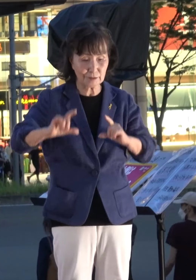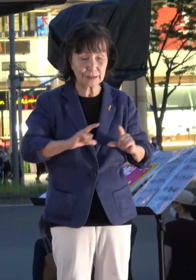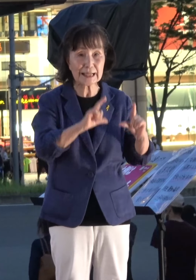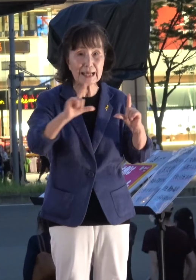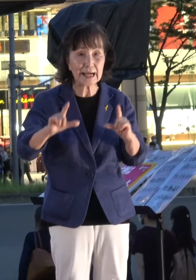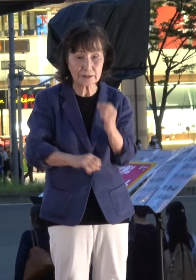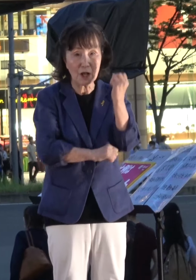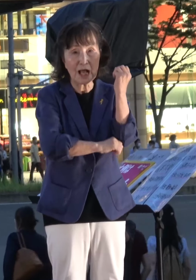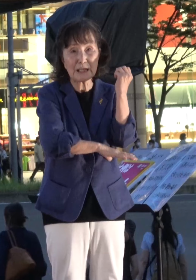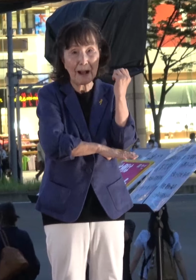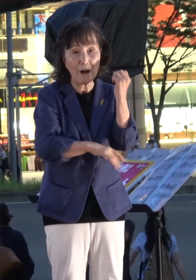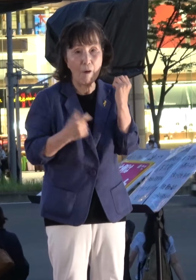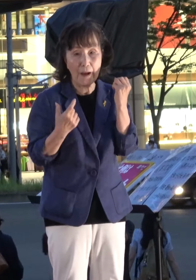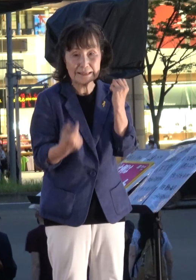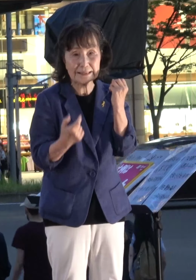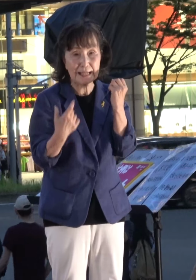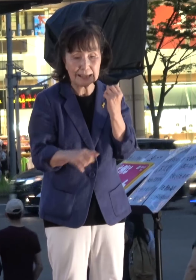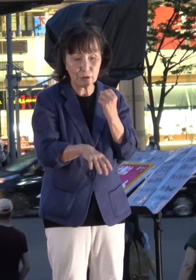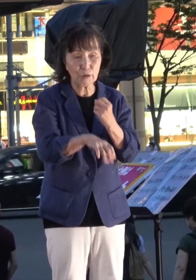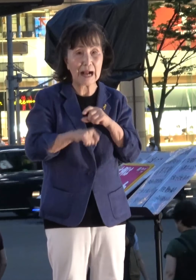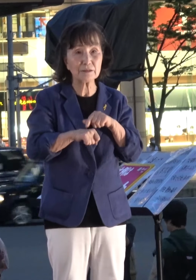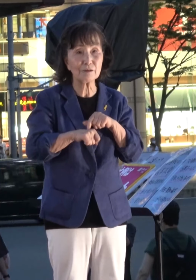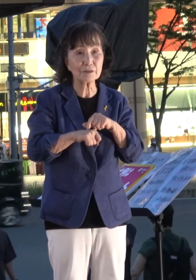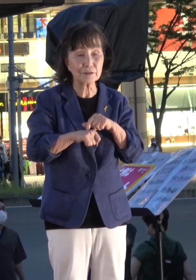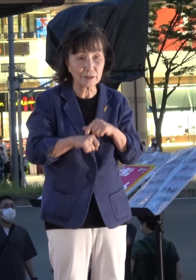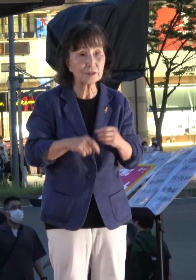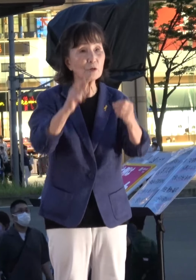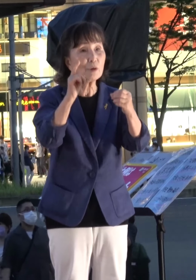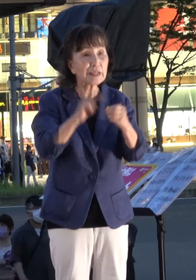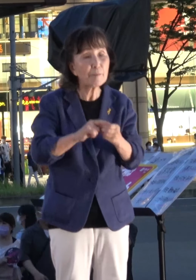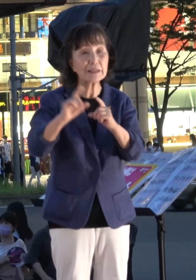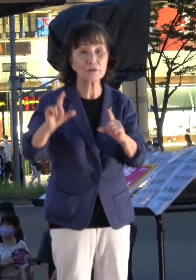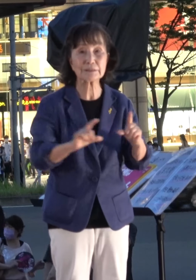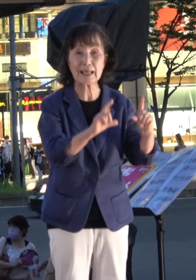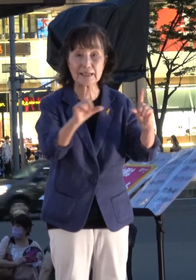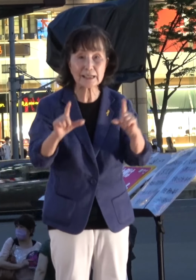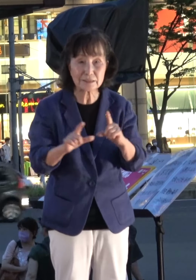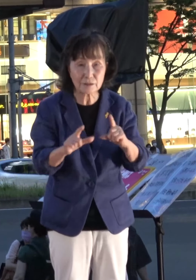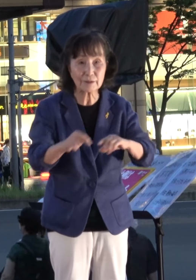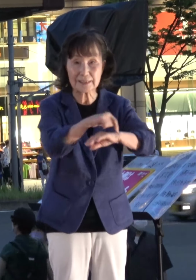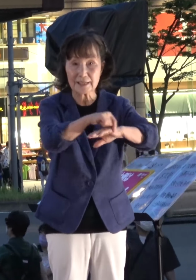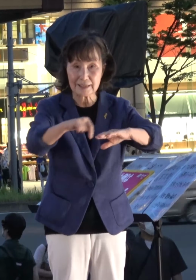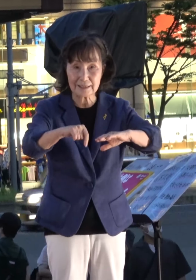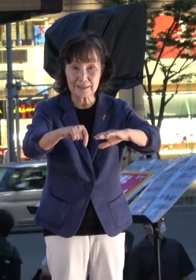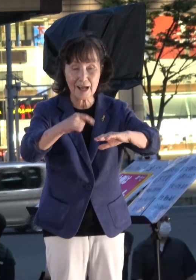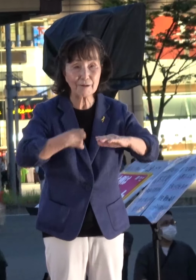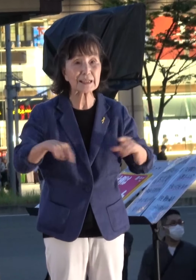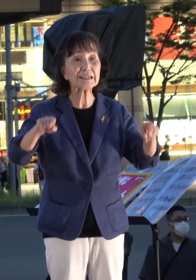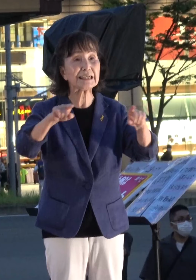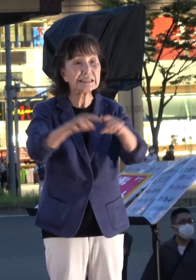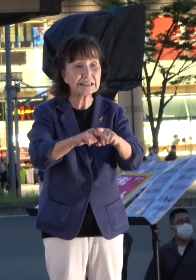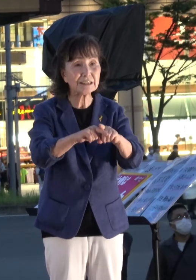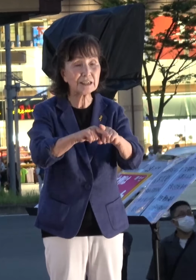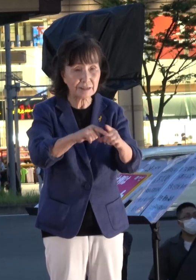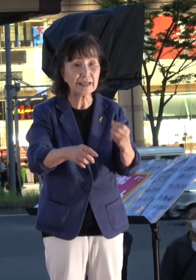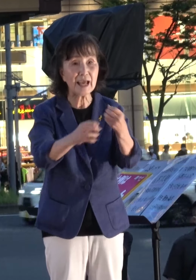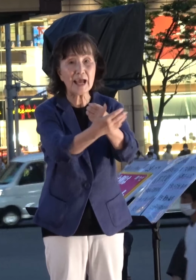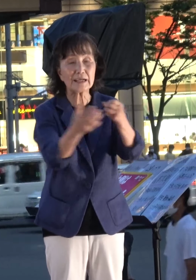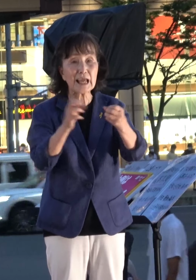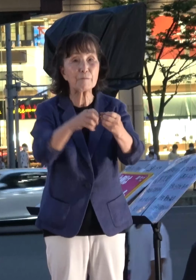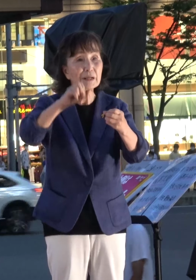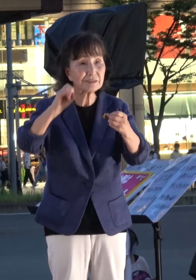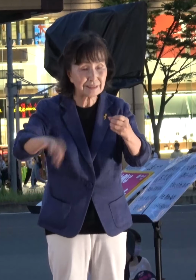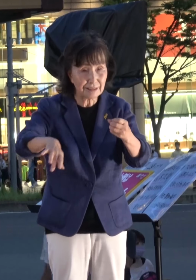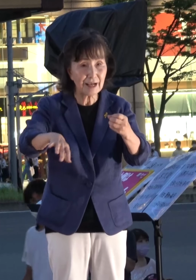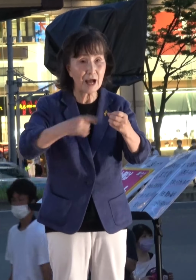の基盤をしっかりと確保していく、そのための政策です。私と一緒に脱原発グリーンニューディール実現